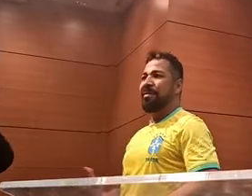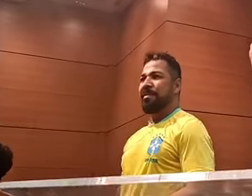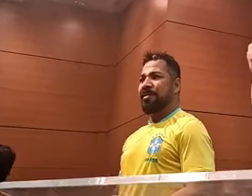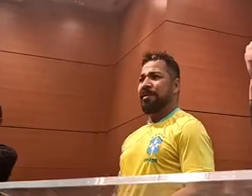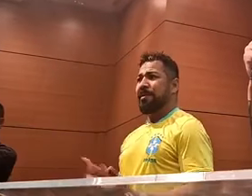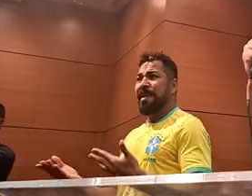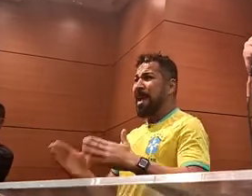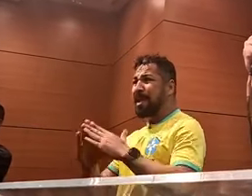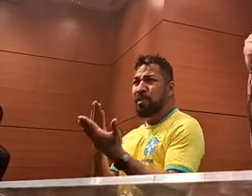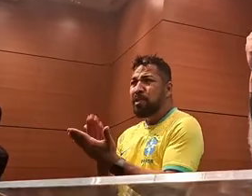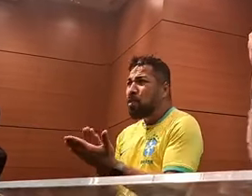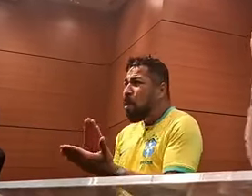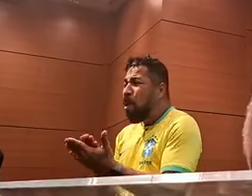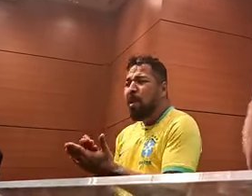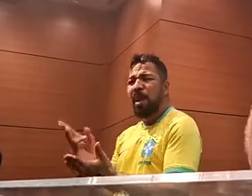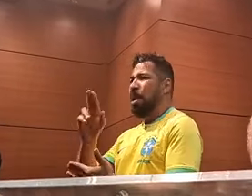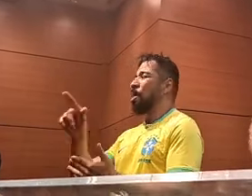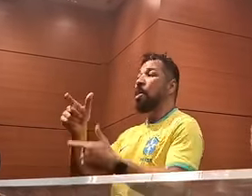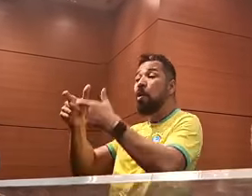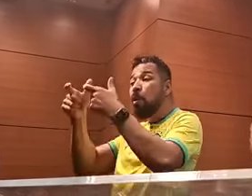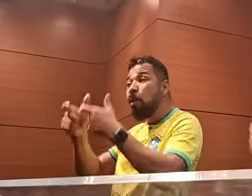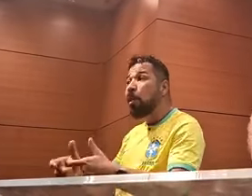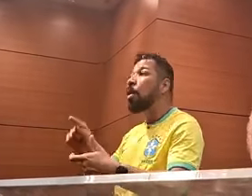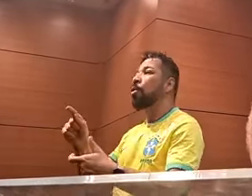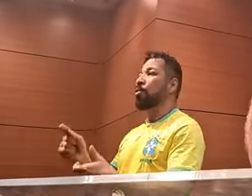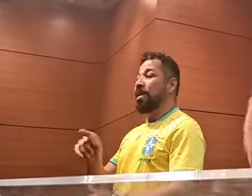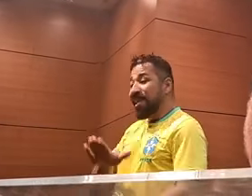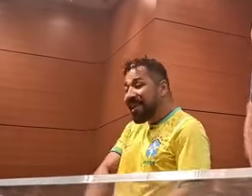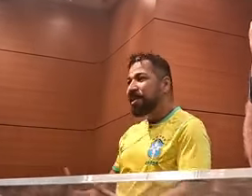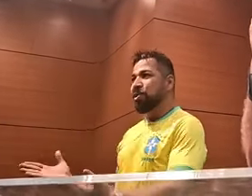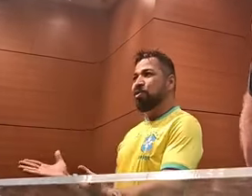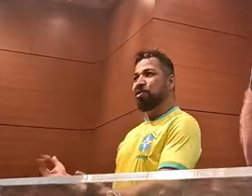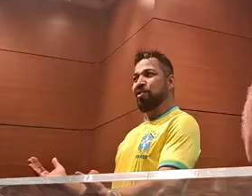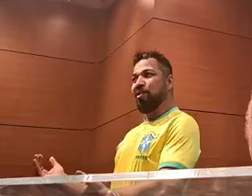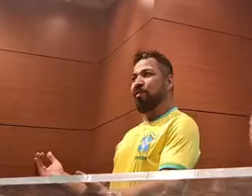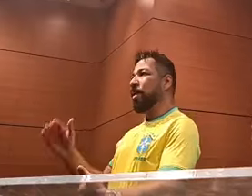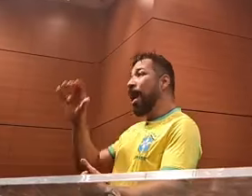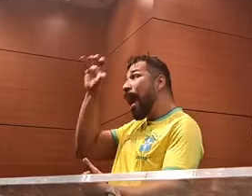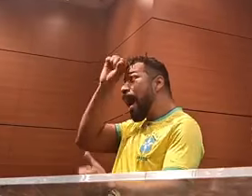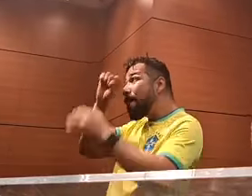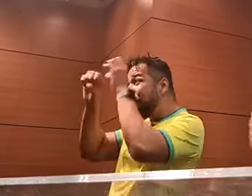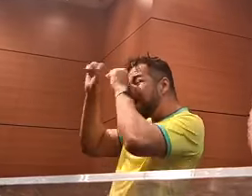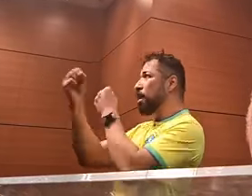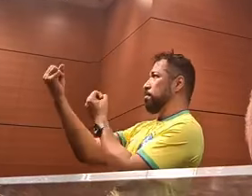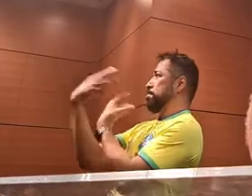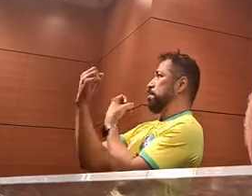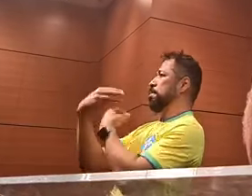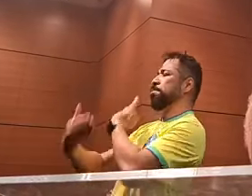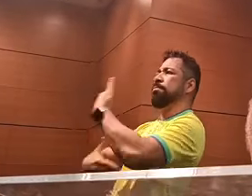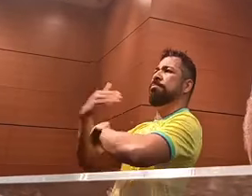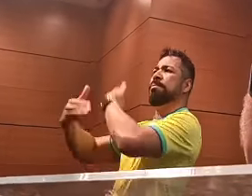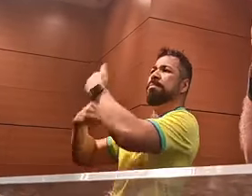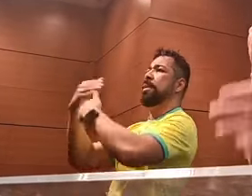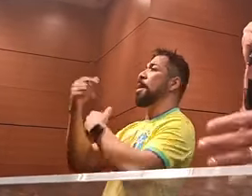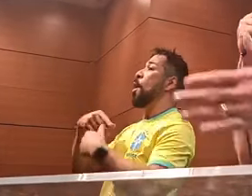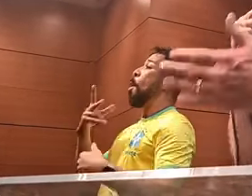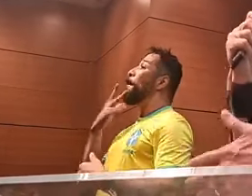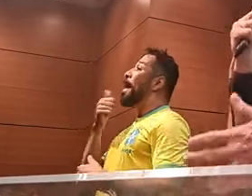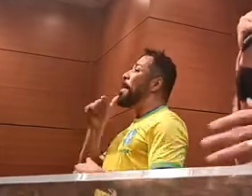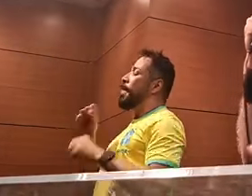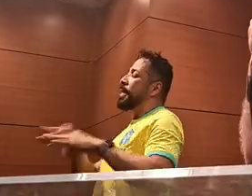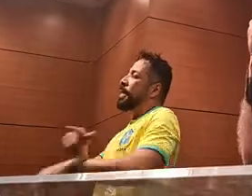A escola é lugar do jovem ser instruído. A educação que é dada ao